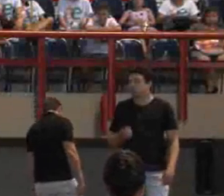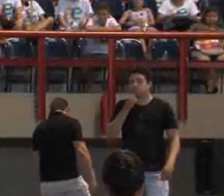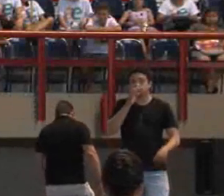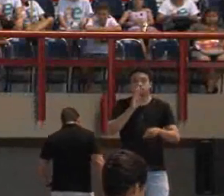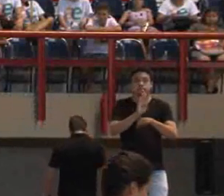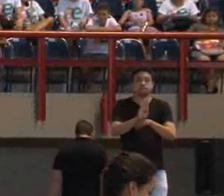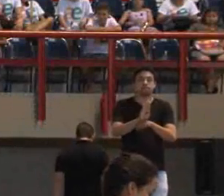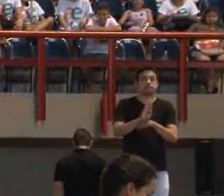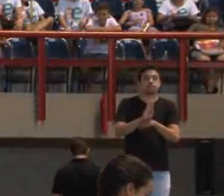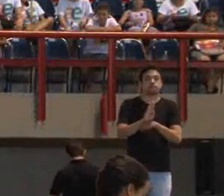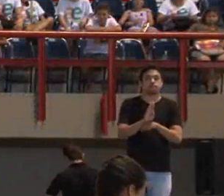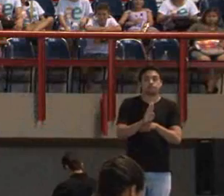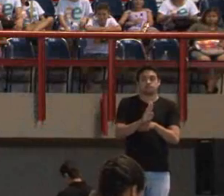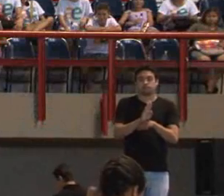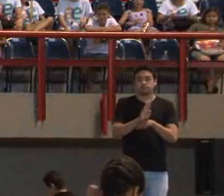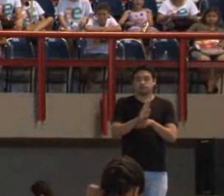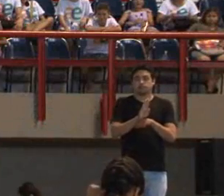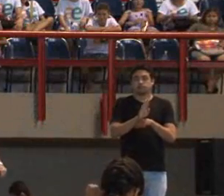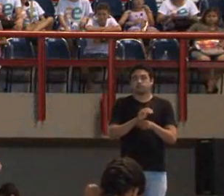Boa tarde.